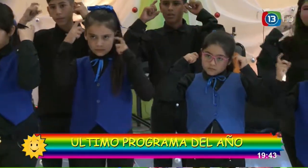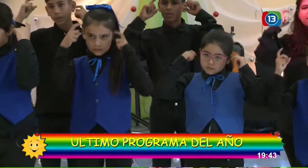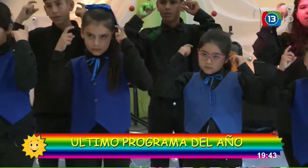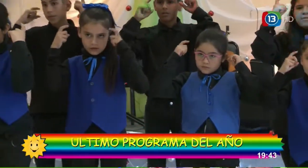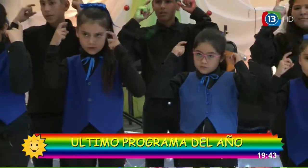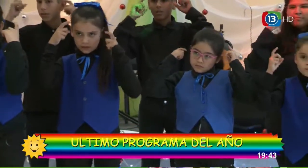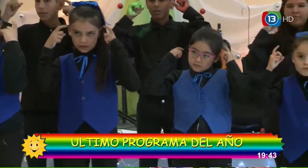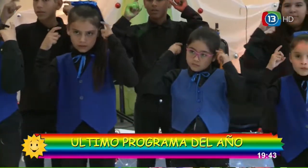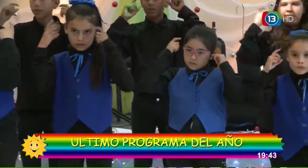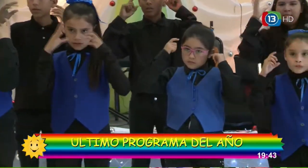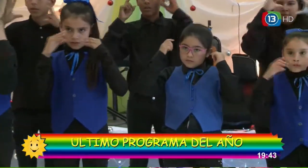Navidad,